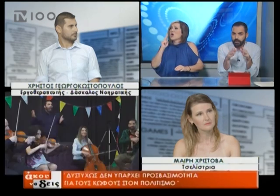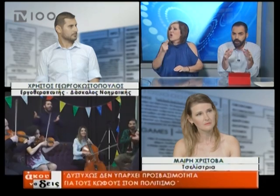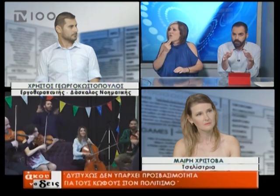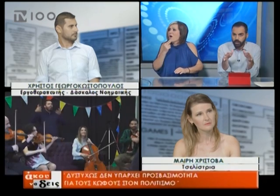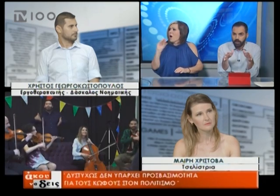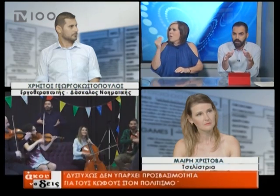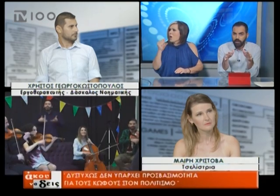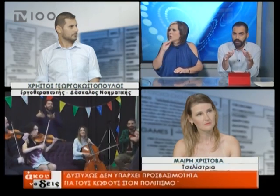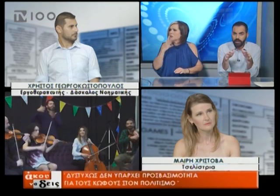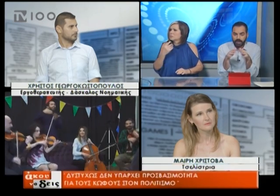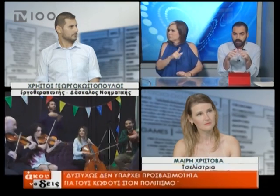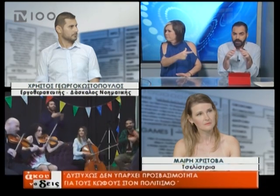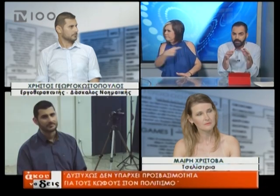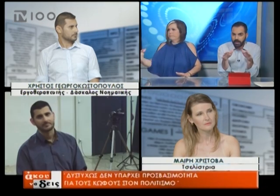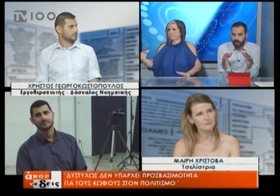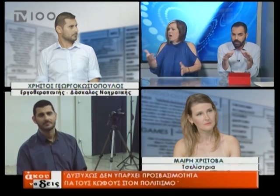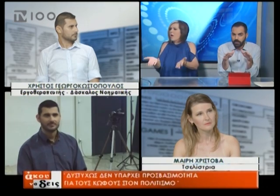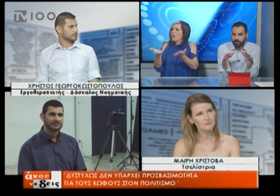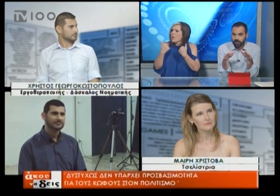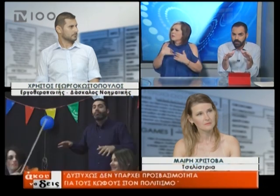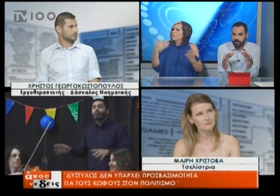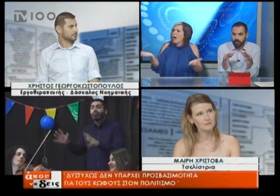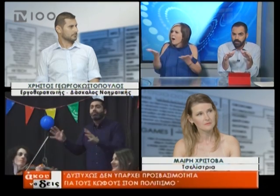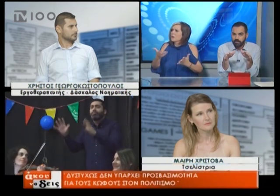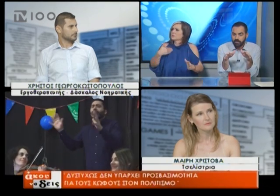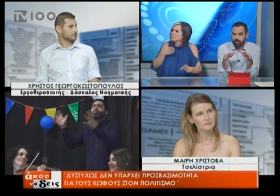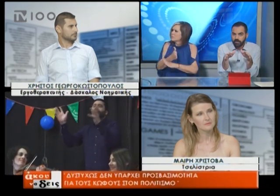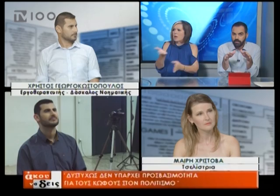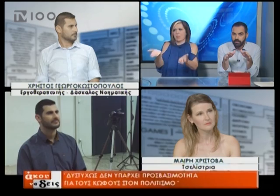αποκλεισμένα από τον πολιτισμό. Και δεν υπάρχει παρά μικρή μέρημνα.